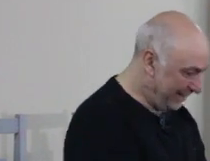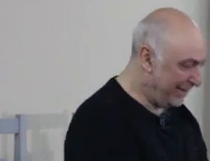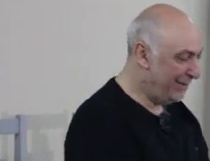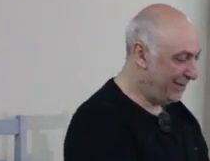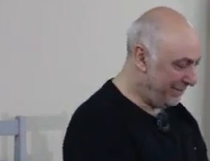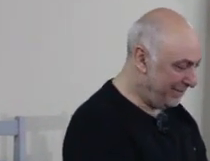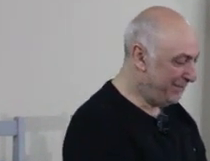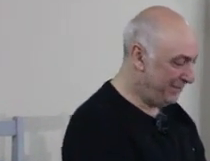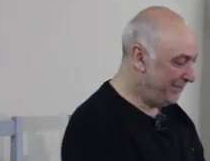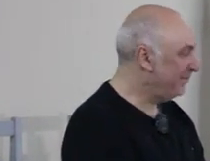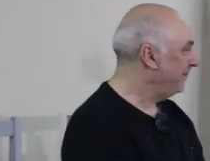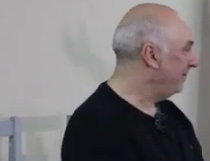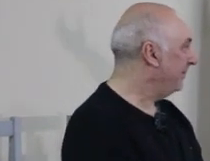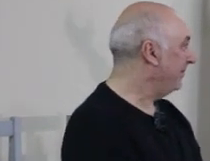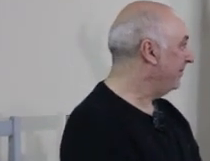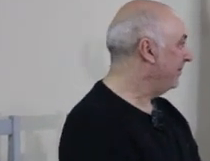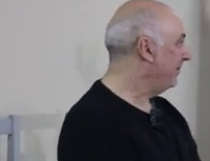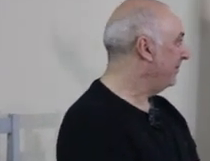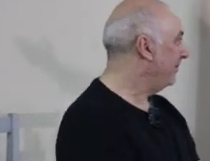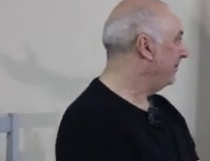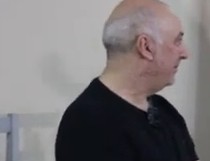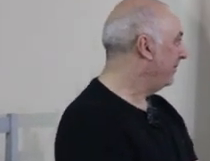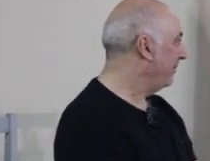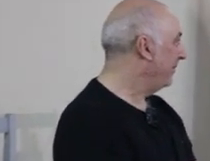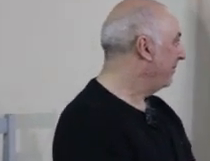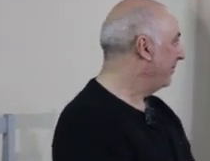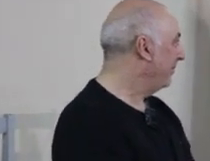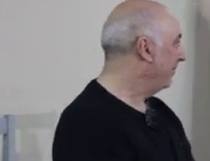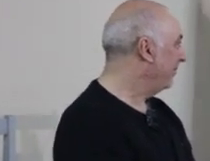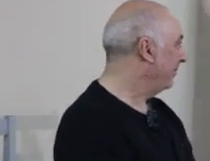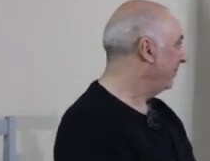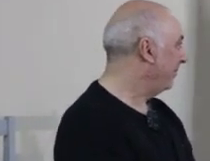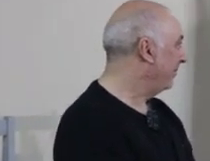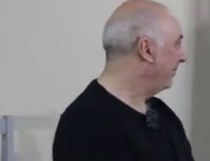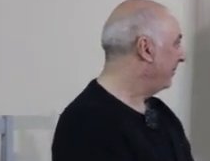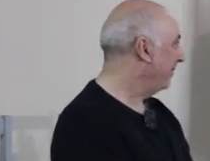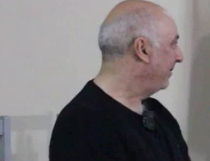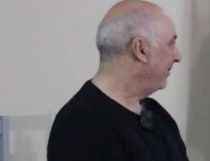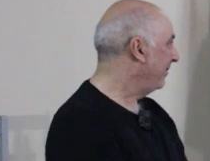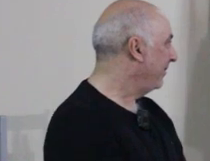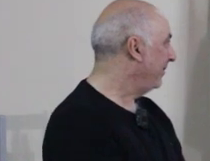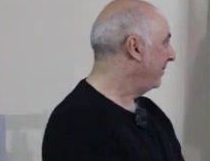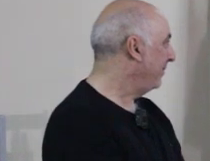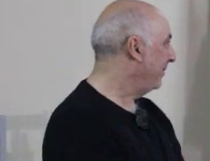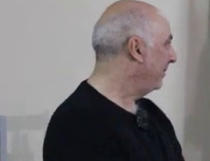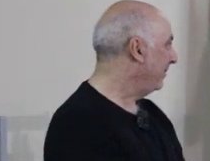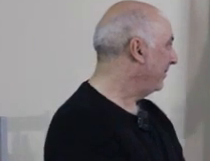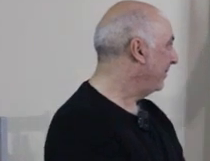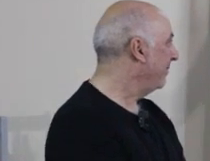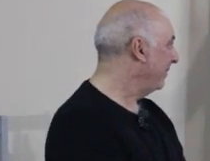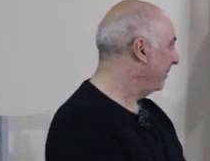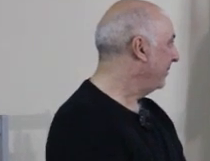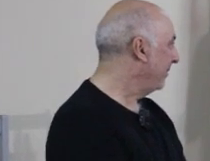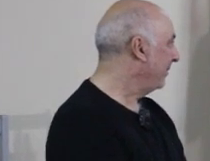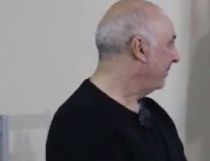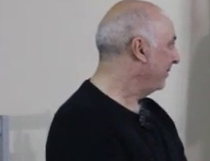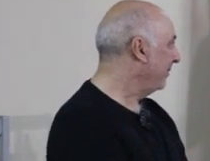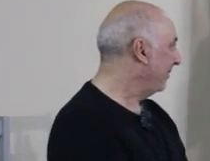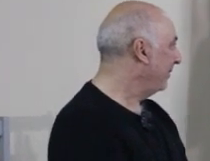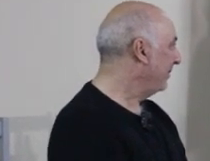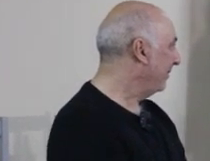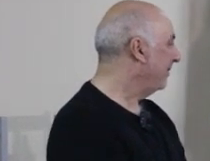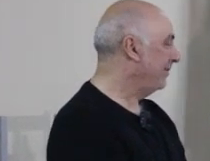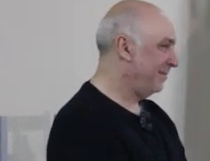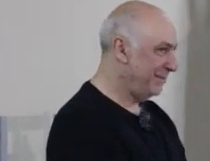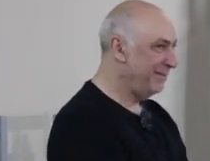resgatada, ok? E aí eu passo pela Lapa, venho para Araucária. Então esse sentimento que você diz, eu senti